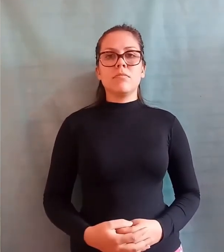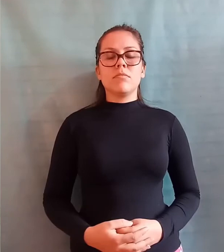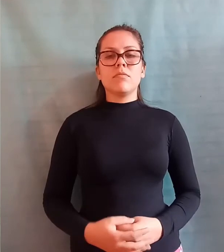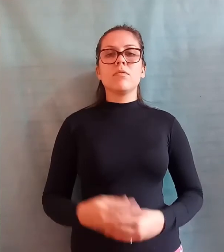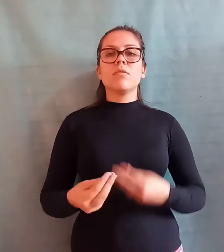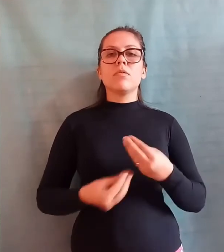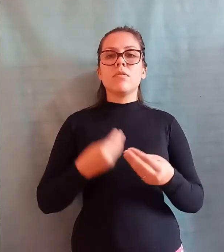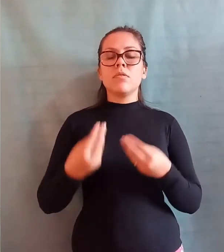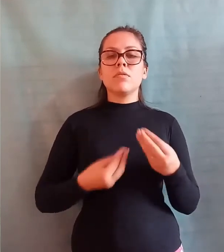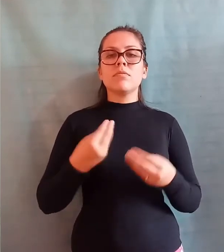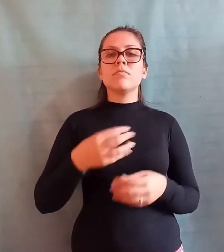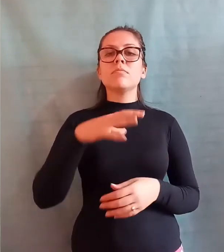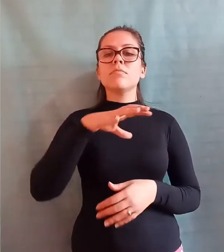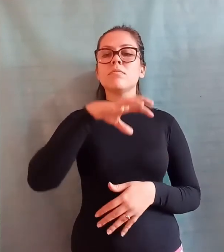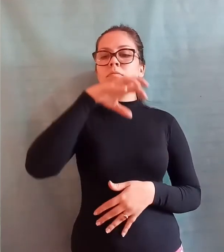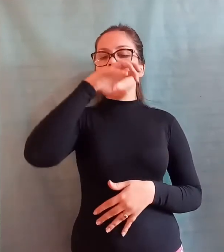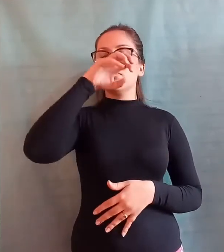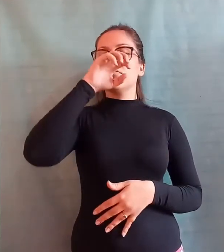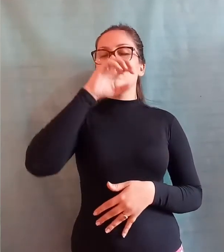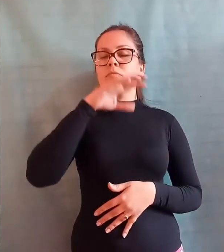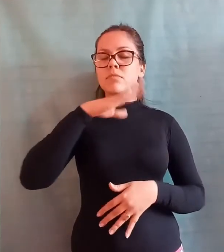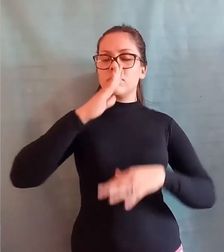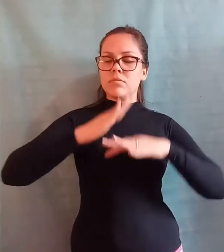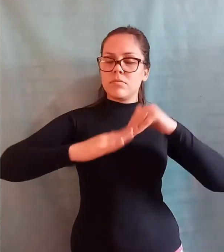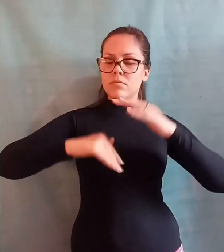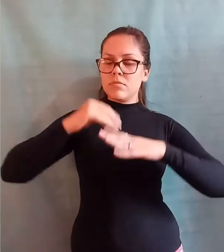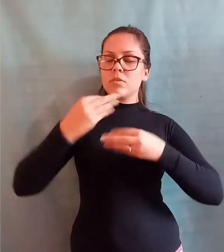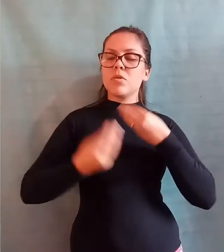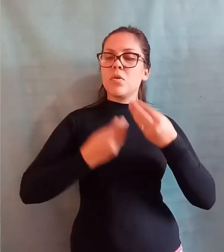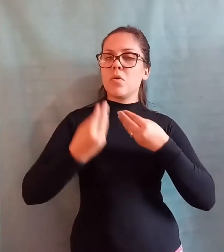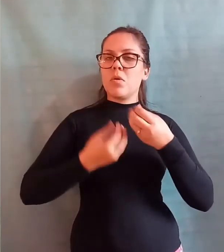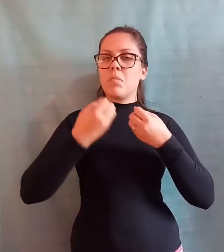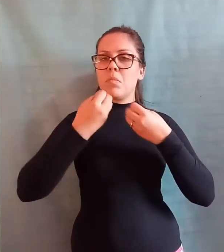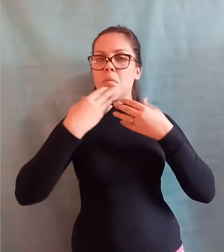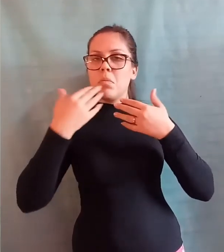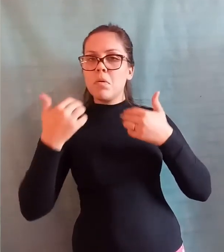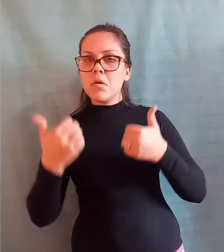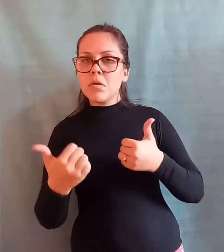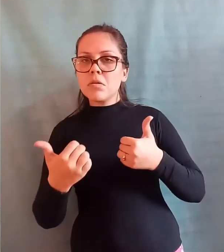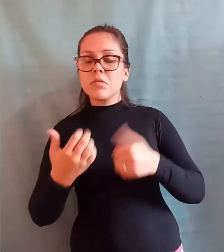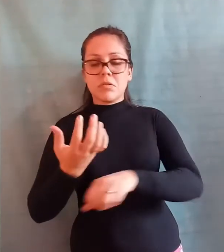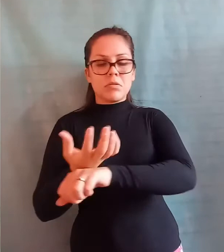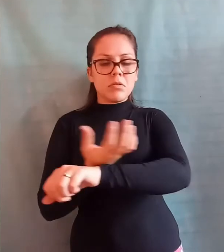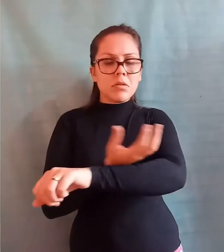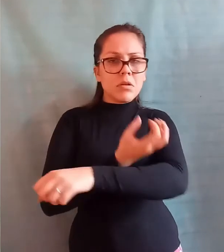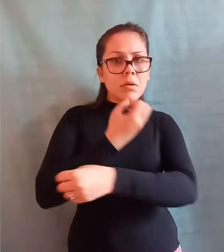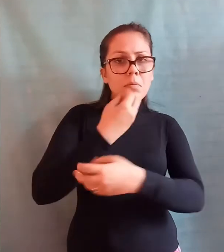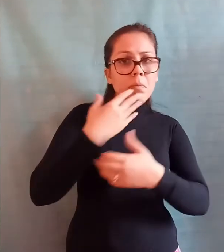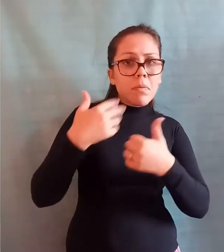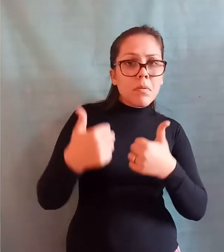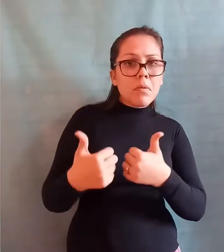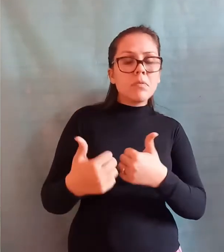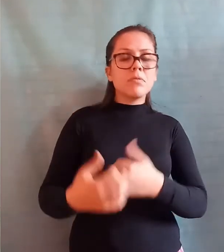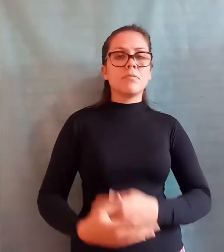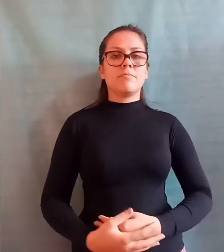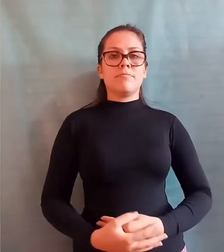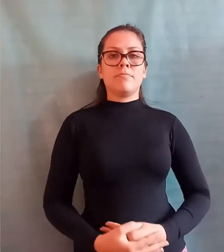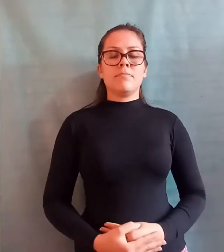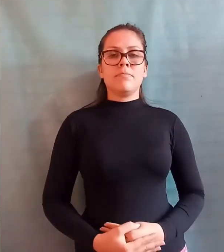observando como está a respiração depois da prática, curtindo essa sensação boa de tranquilidade.